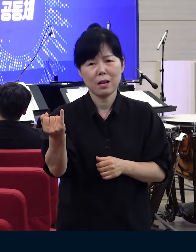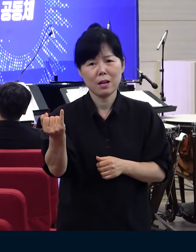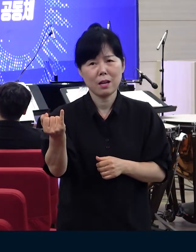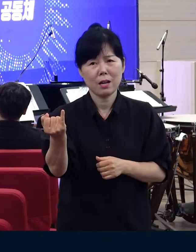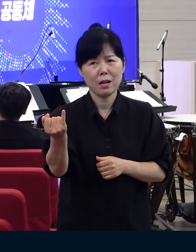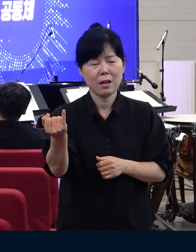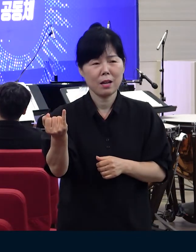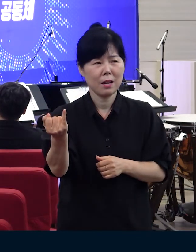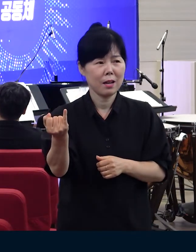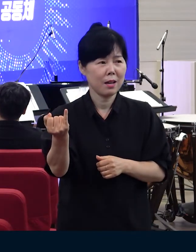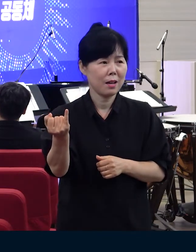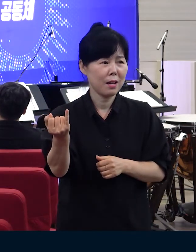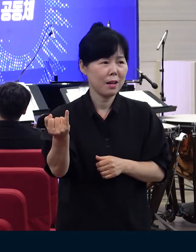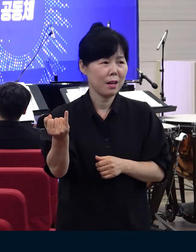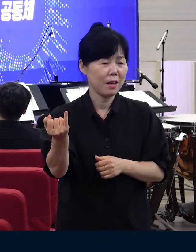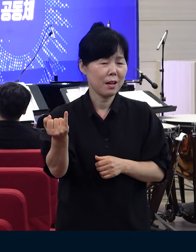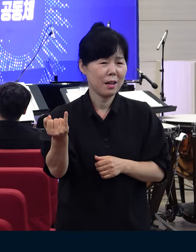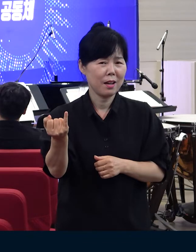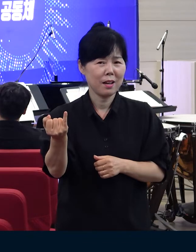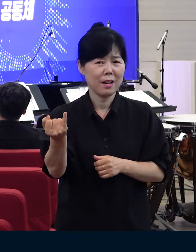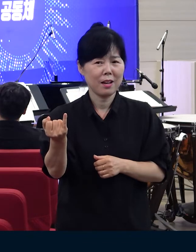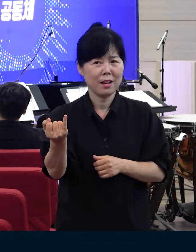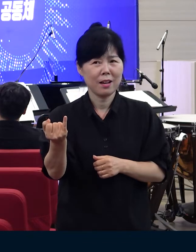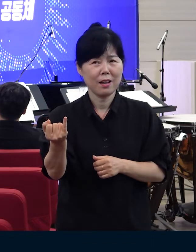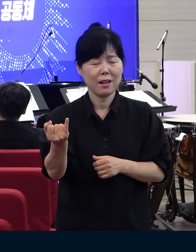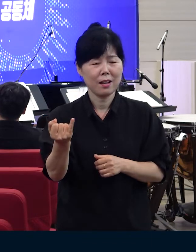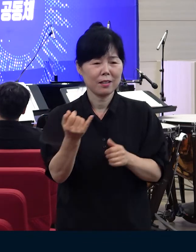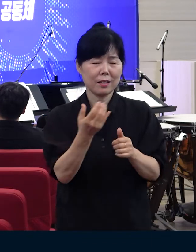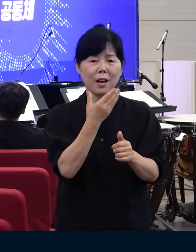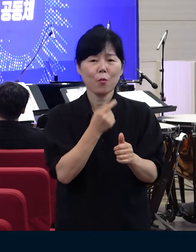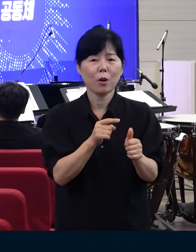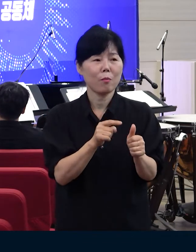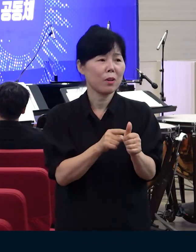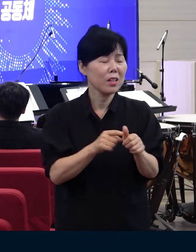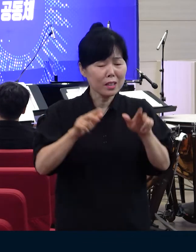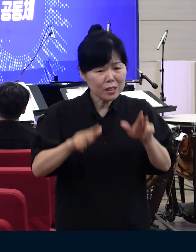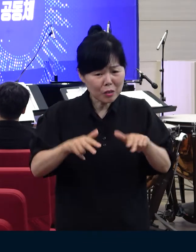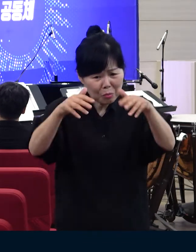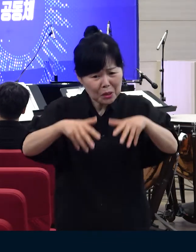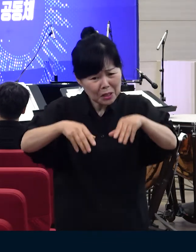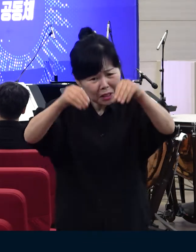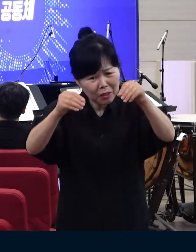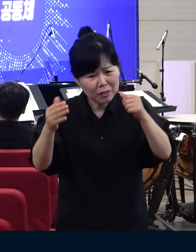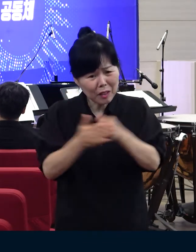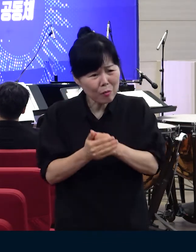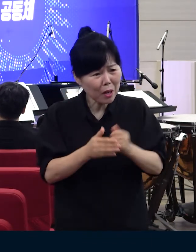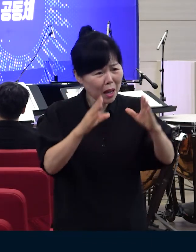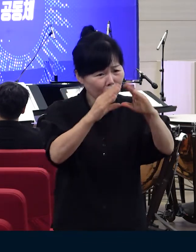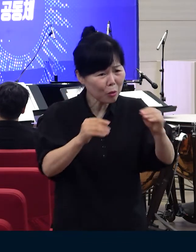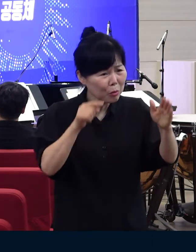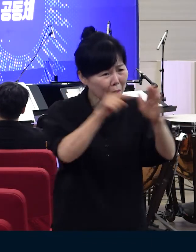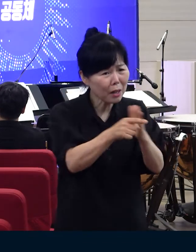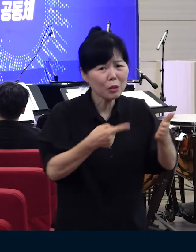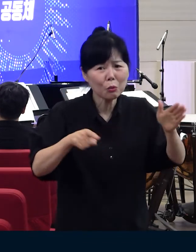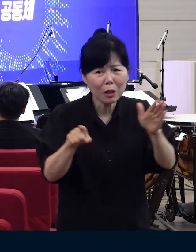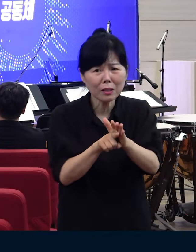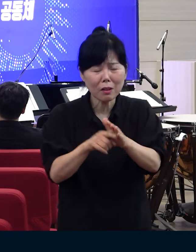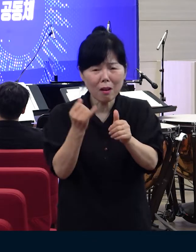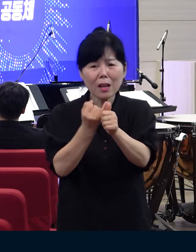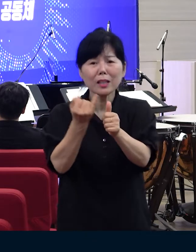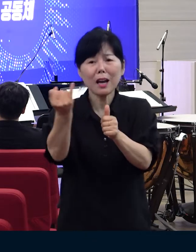그런데 결국은 그렇게 한다는 건 무슨 얘기냐? 아브라함은 현실적인 이유 앞에 언약을 그야말로